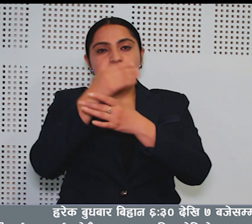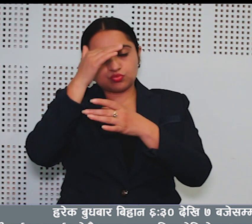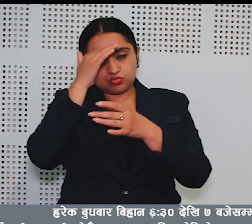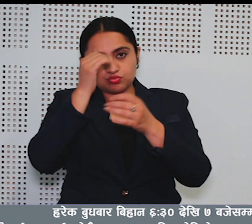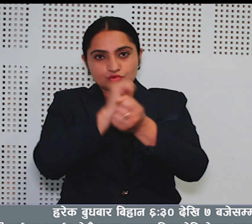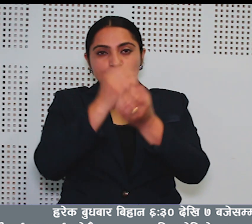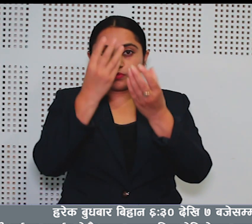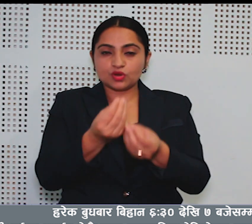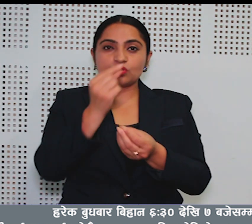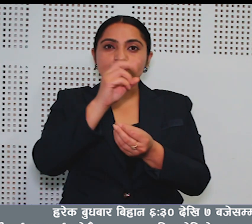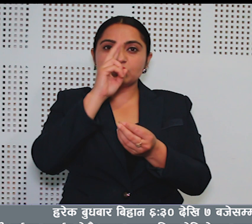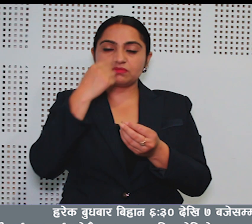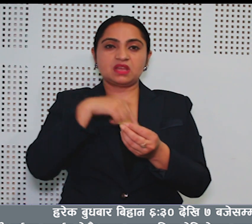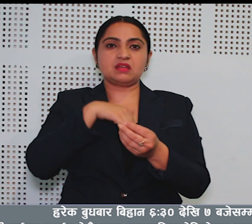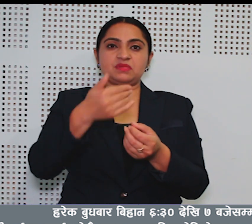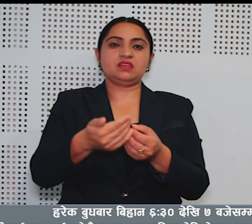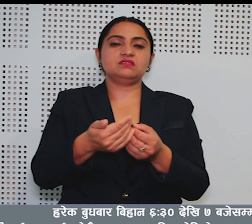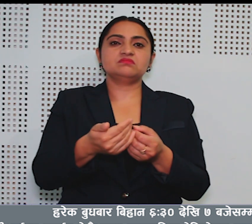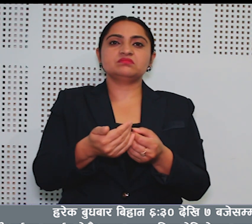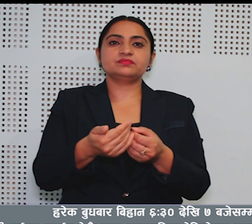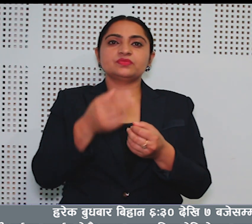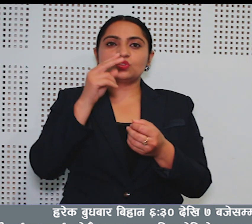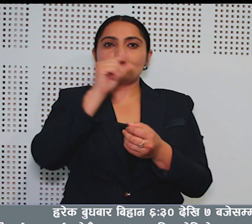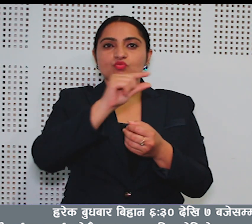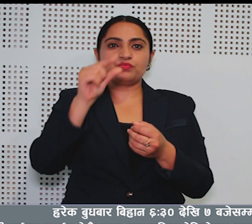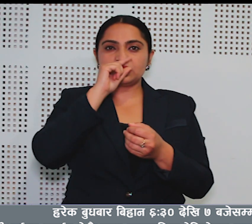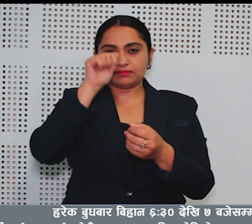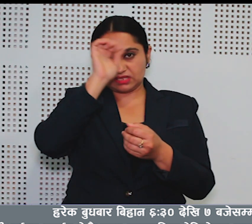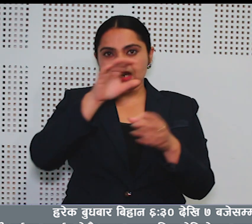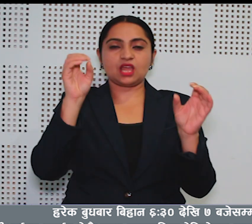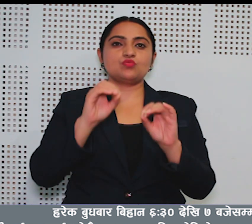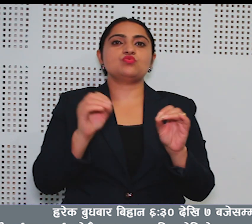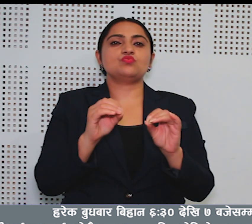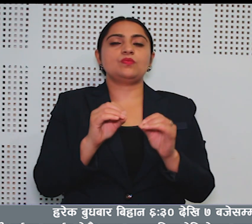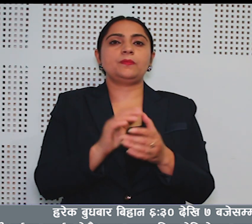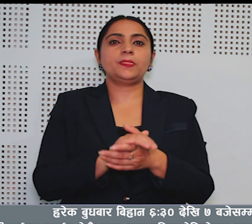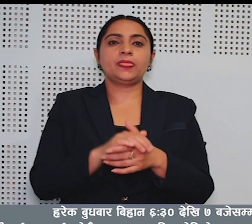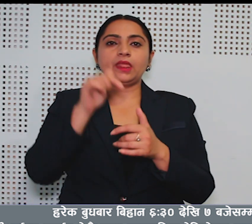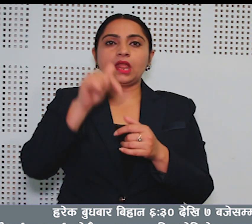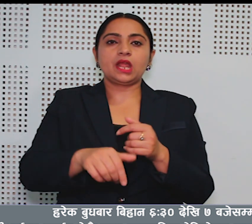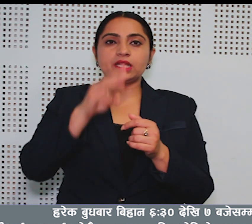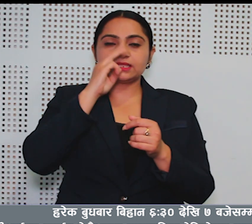न्यूनीकरणको बारेमा। खासै हामीलाई यसको बारेमा चाहिँ जानकारी छैन। यसमा यो